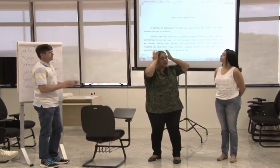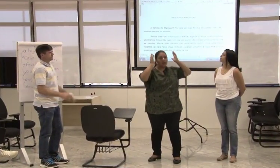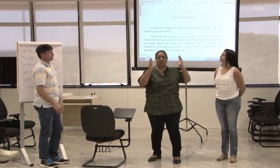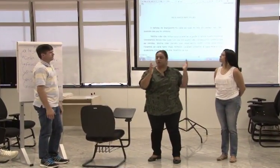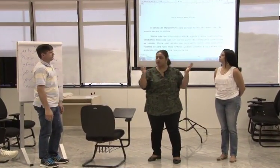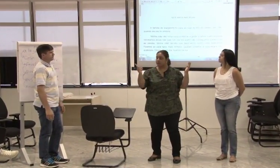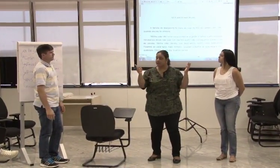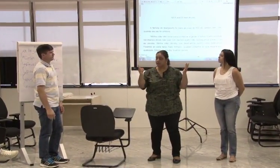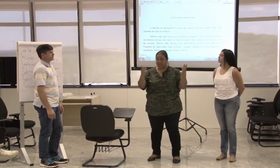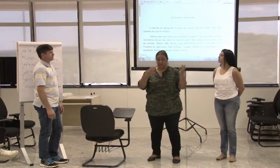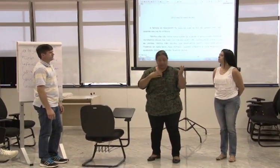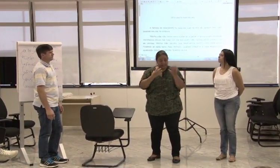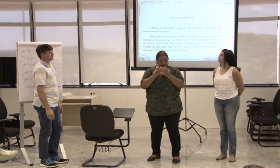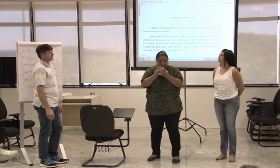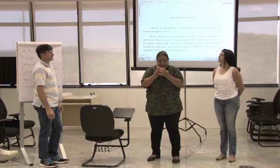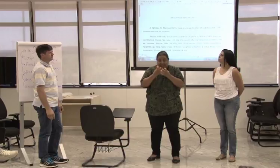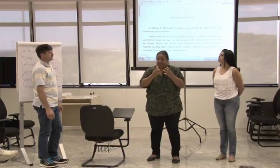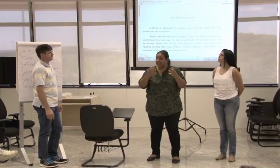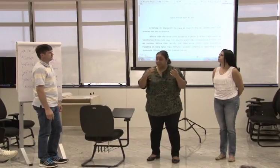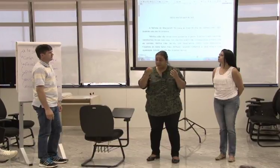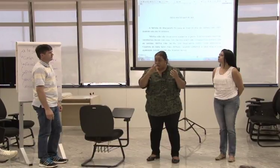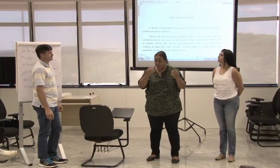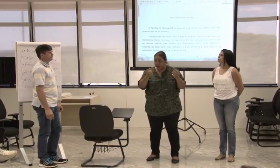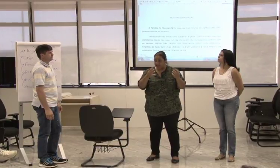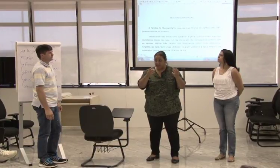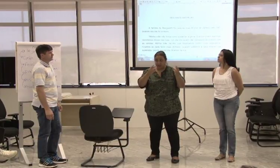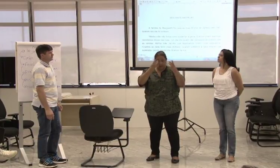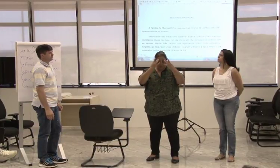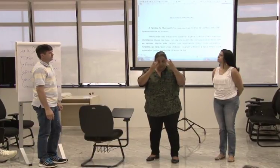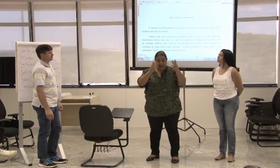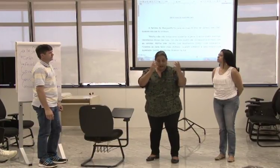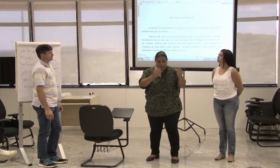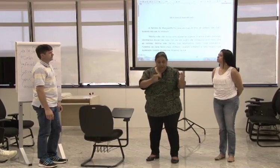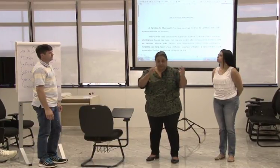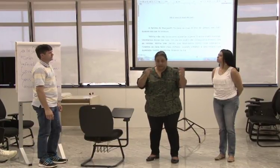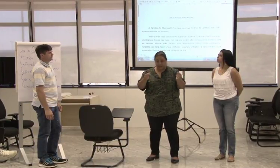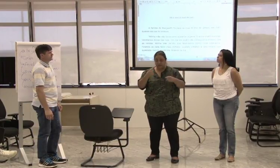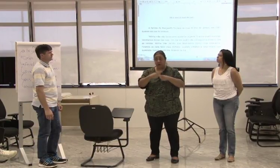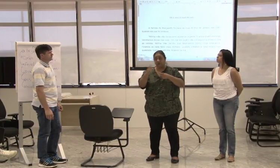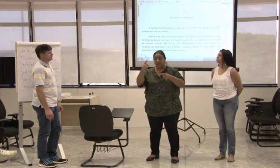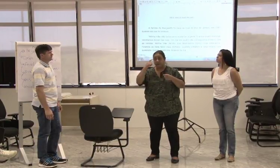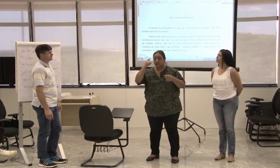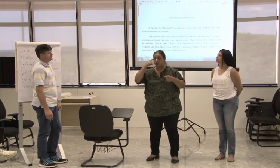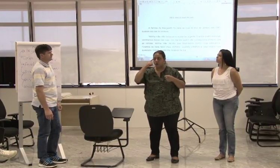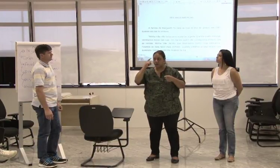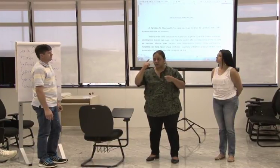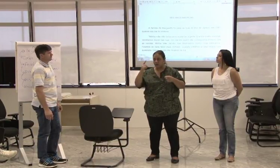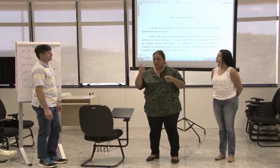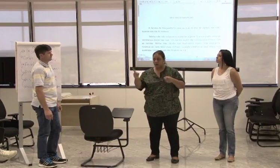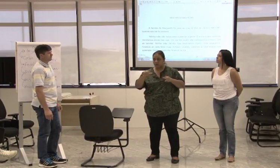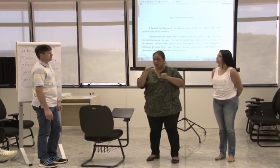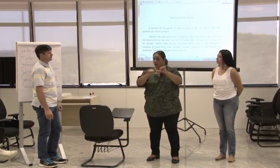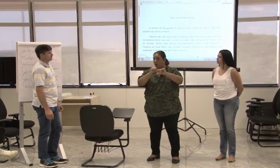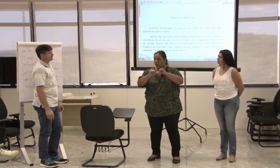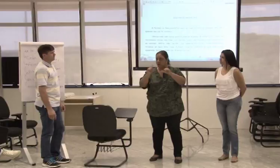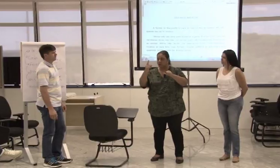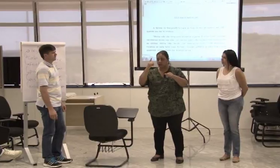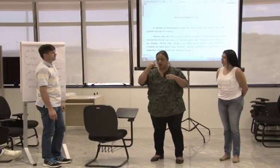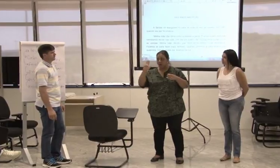E a sua expressão, você estava... Foi tão bem, você estava querendo pegar a cadência, porque você pensou. Você trocou, que você tinha alguma